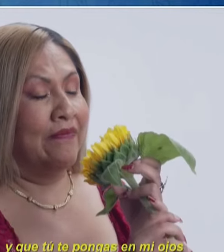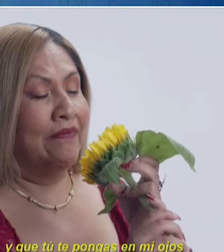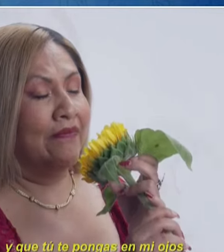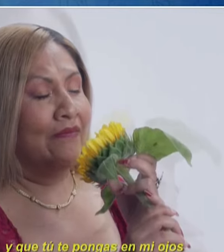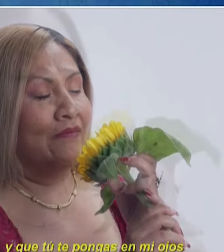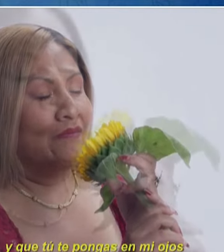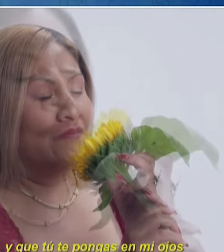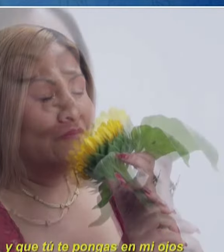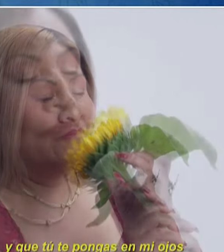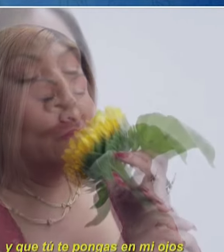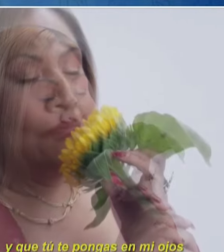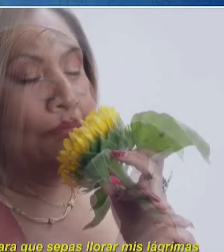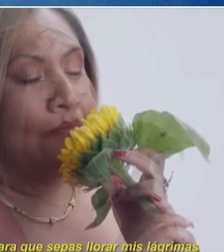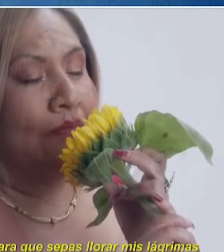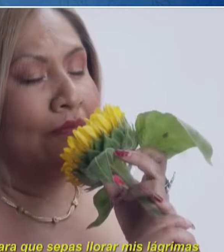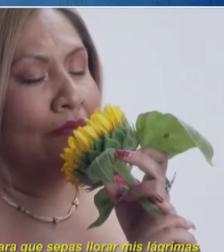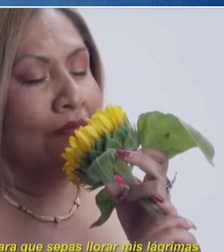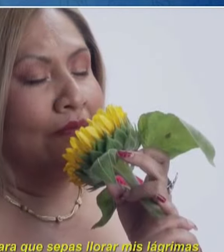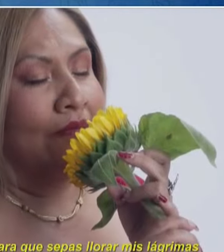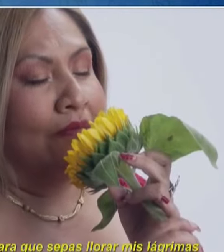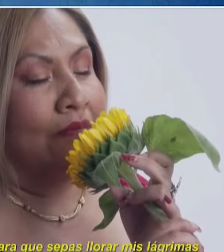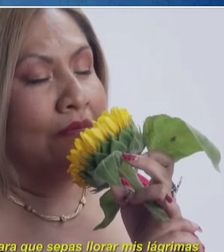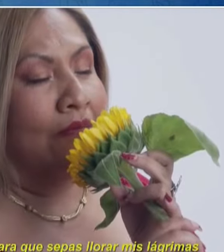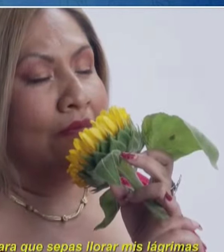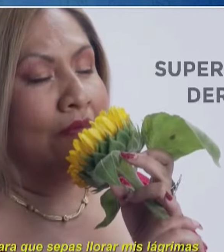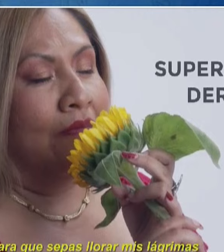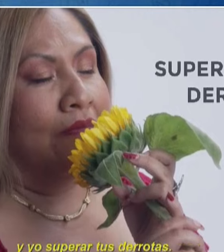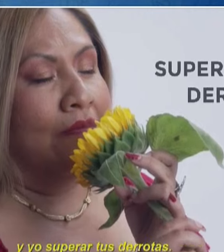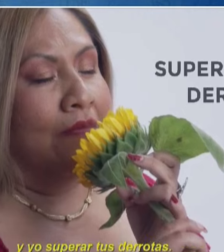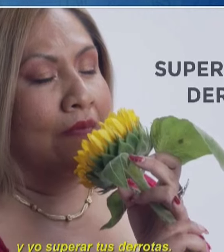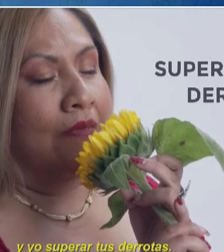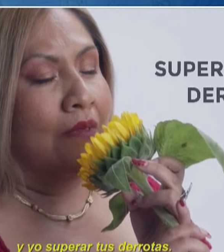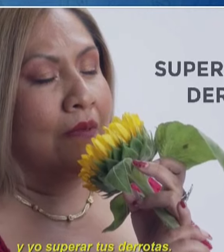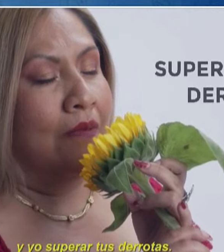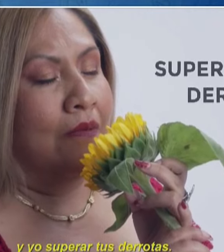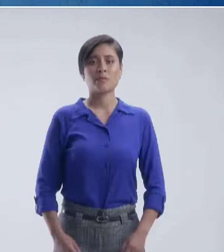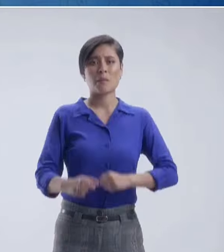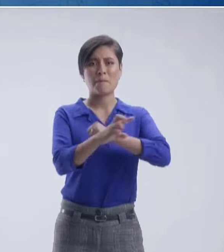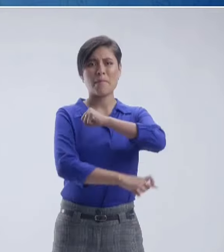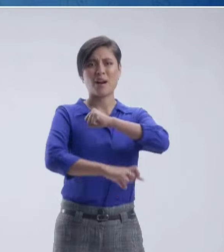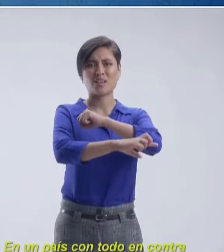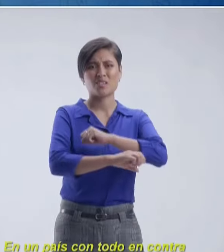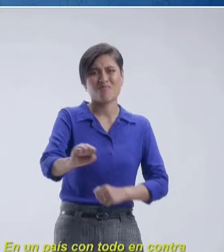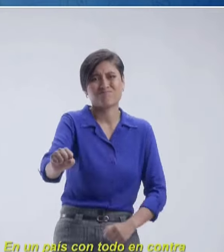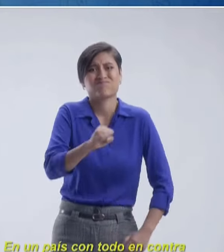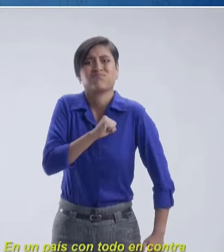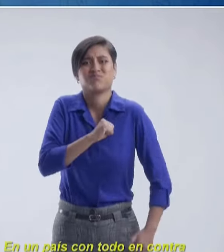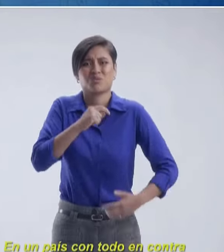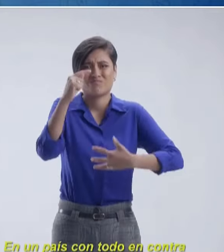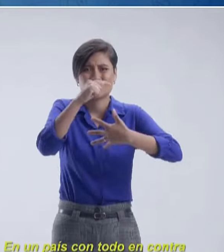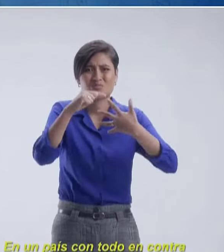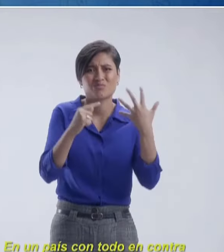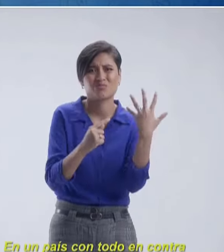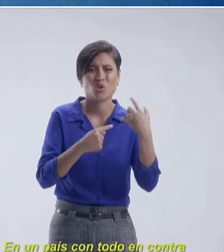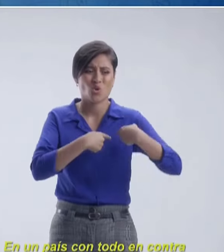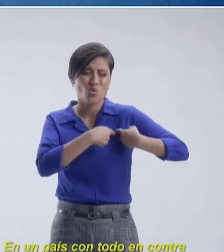supuesto. Claro, entonces eso es para mí es un crimen. Te entiendo. Entonces, con cuando planteas lo de los estereotipos. Claro. Quiero